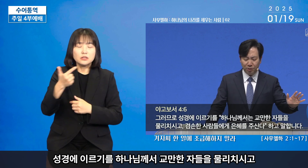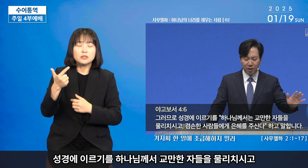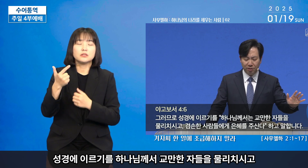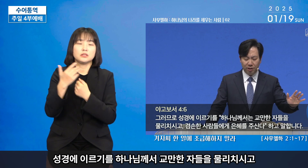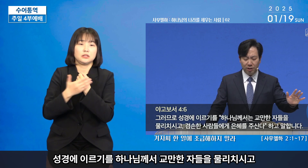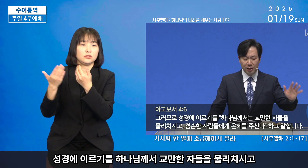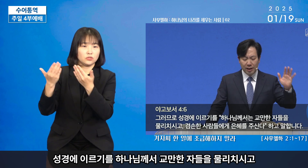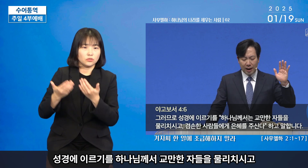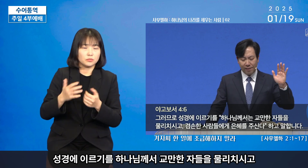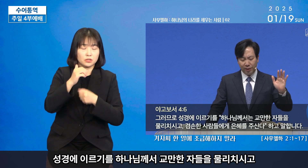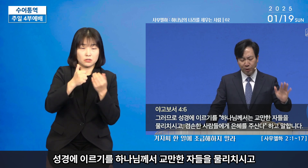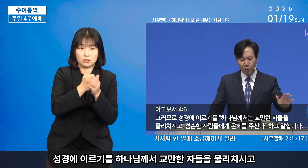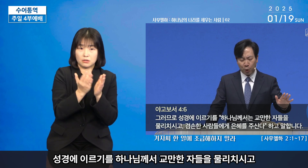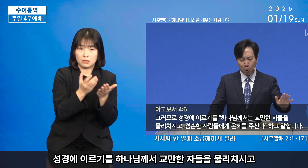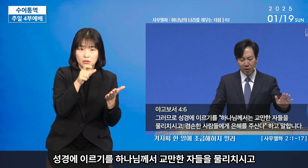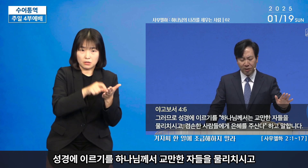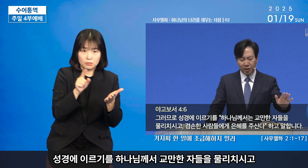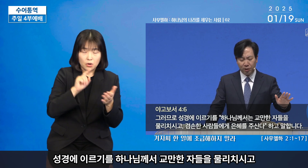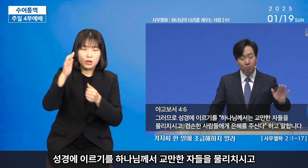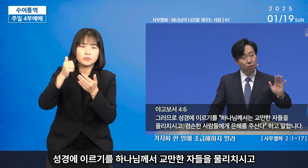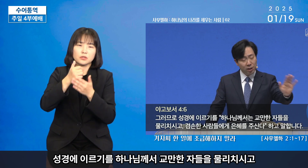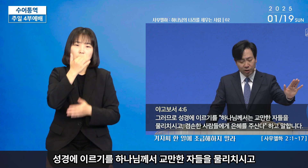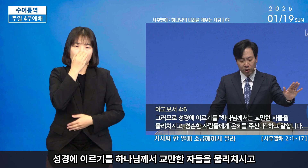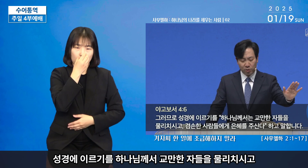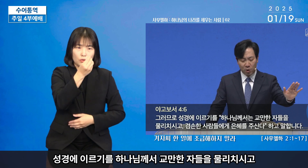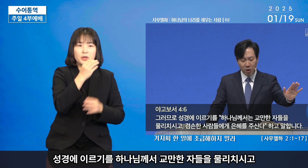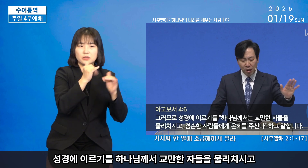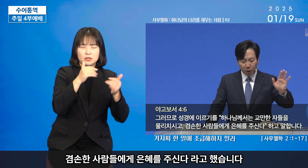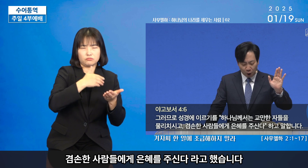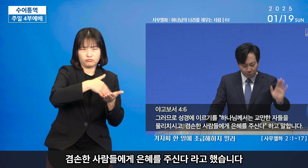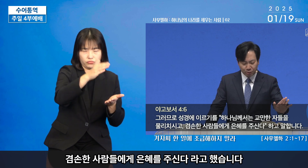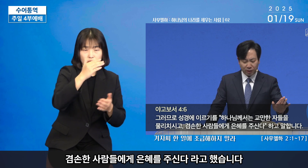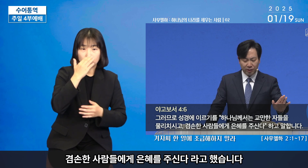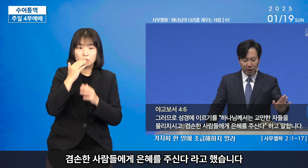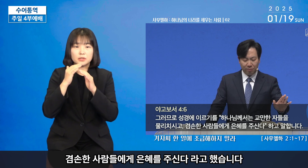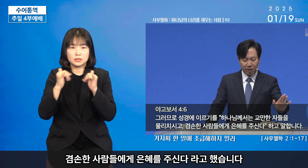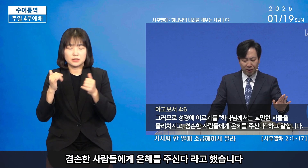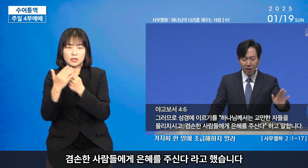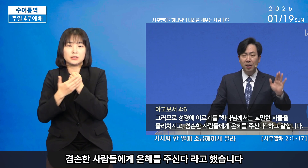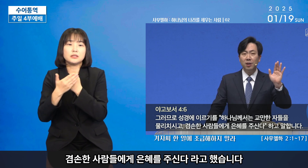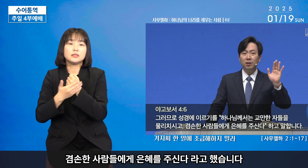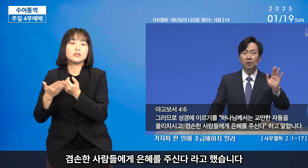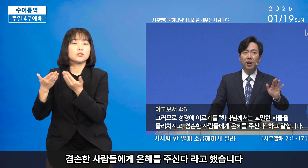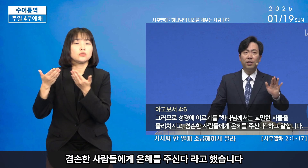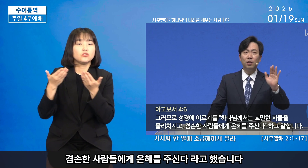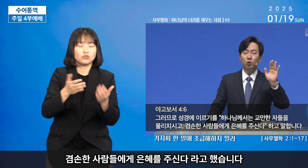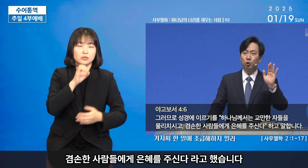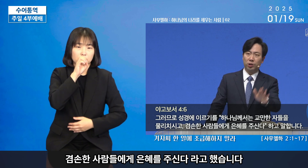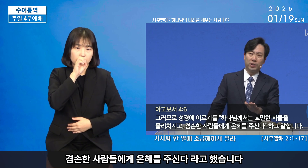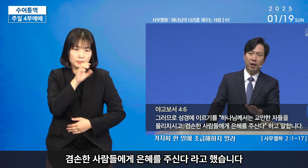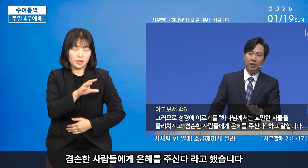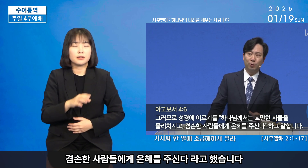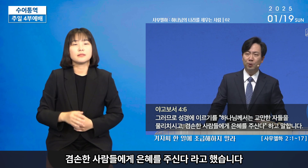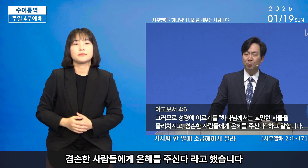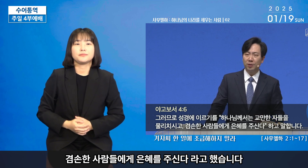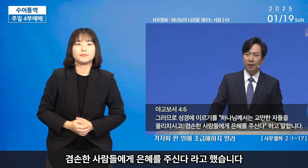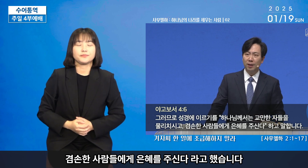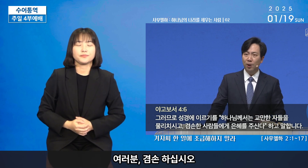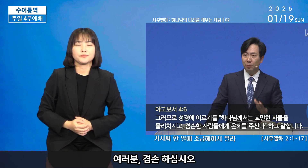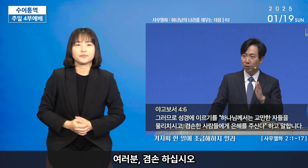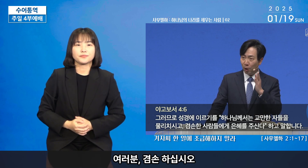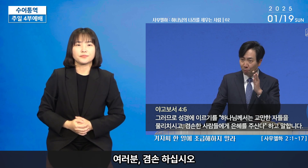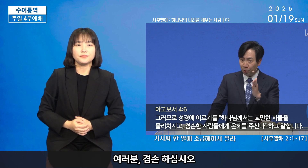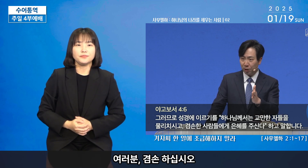주십니다. 성경에 이르기를 하나님께서는 교만한 자들을 물리치시고 겸손한 사람들에게 은혜를 주신다라고